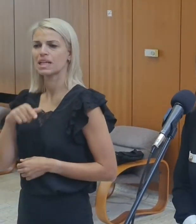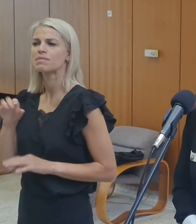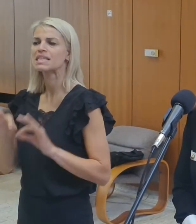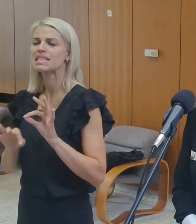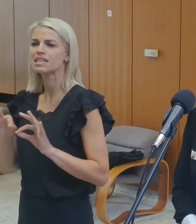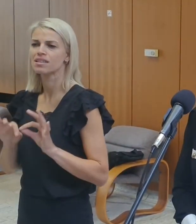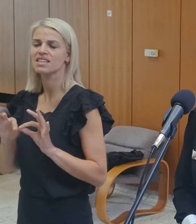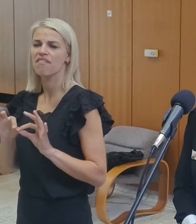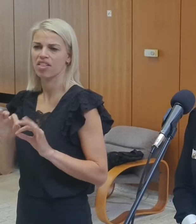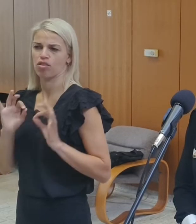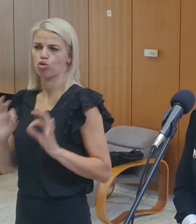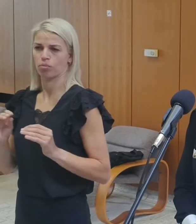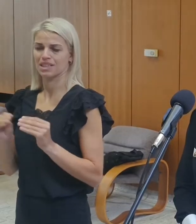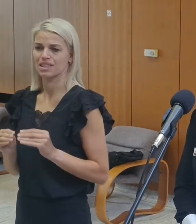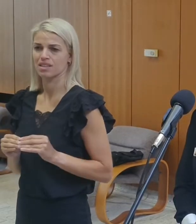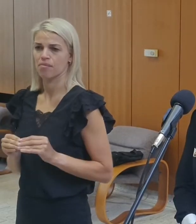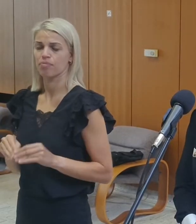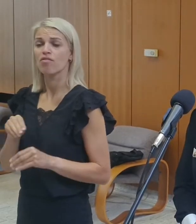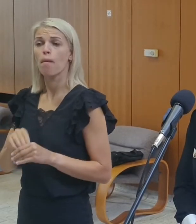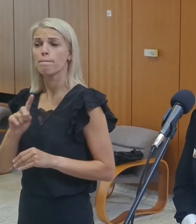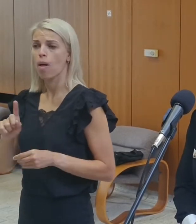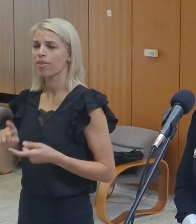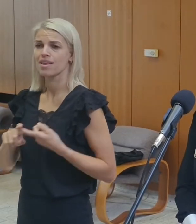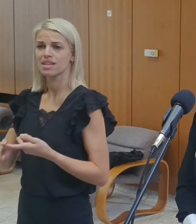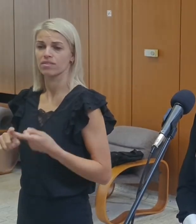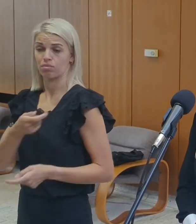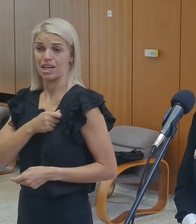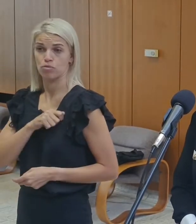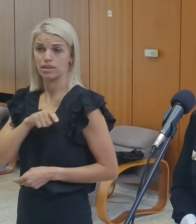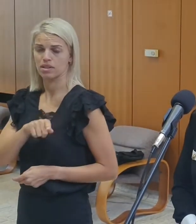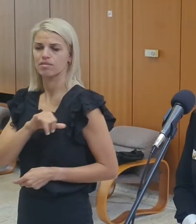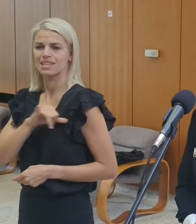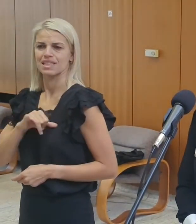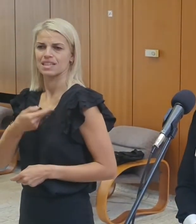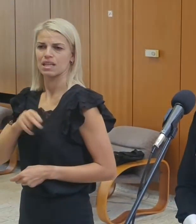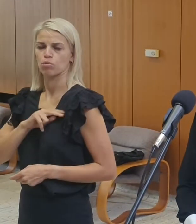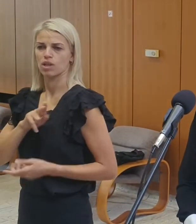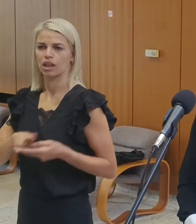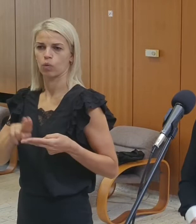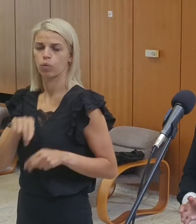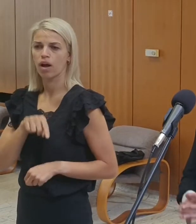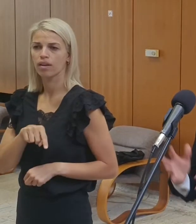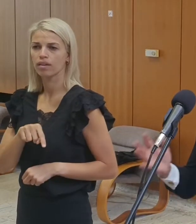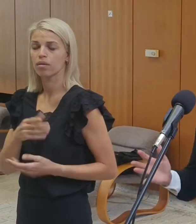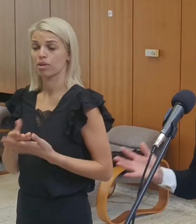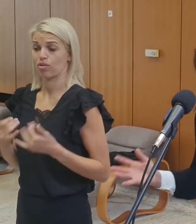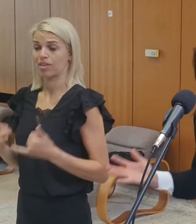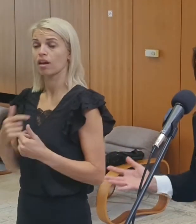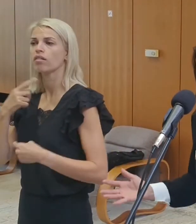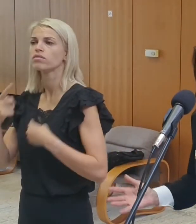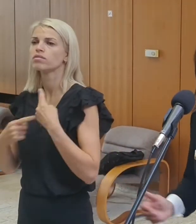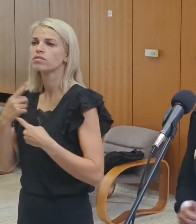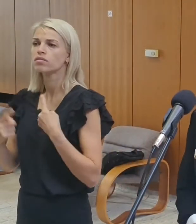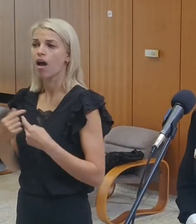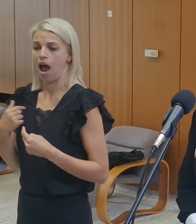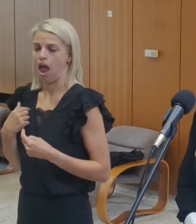dobre. Myslím si, že v tomto by mala byť tá nezávislosť inšpekcia naozaj v samostatnom úrade. Takže teraz tu hovorí bez toho, aby som